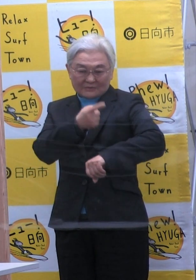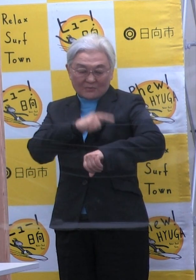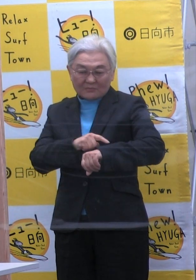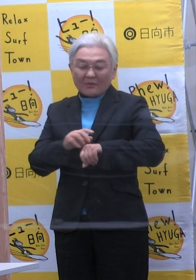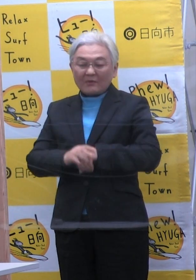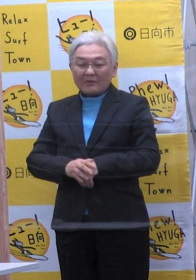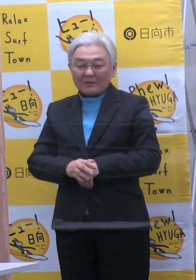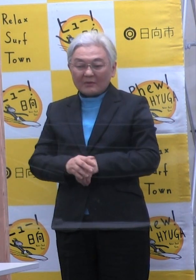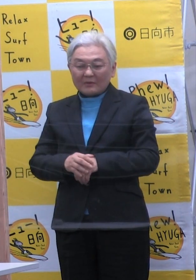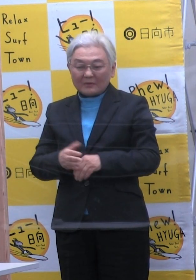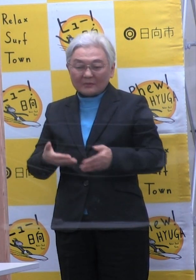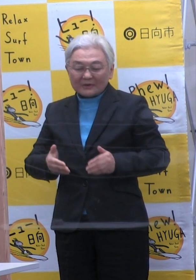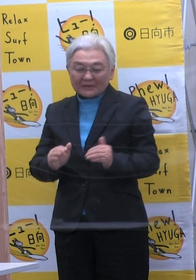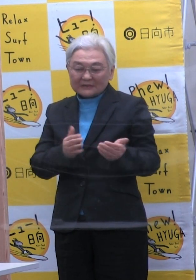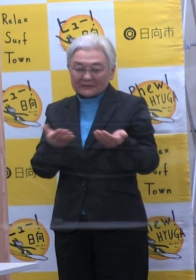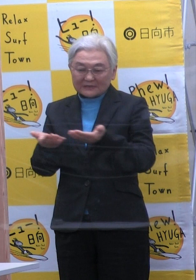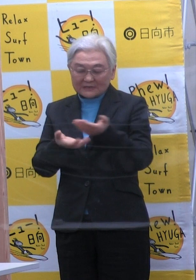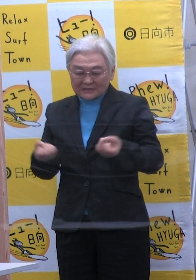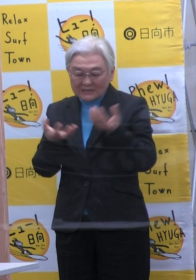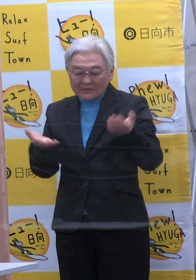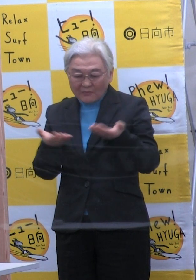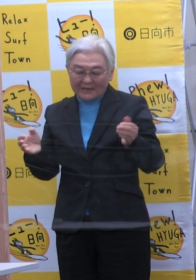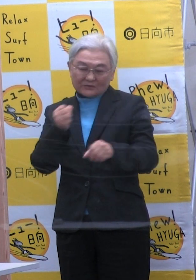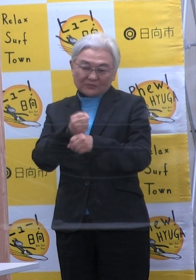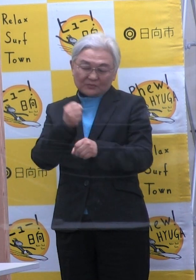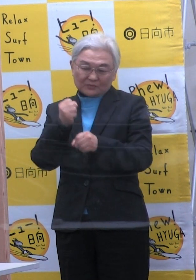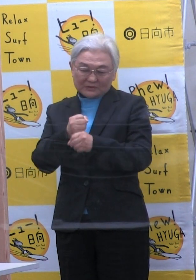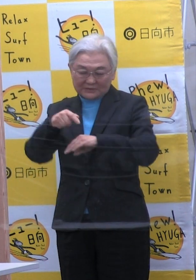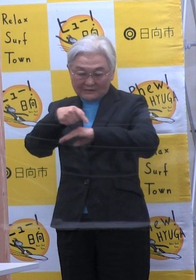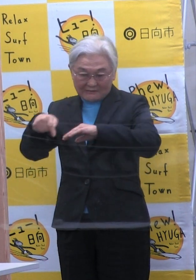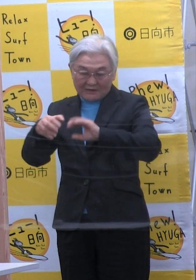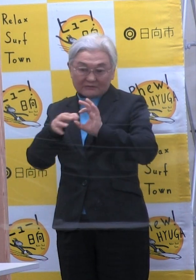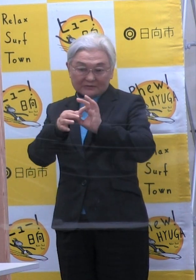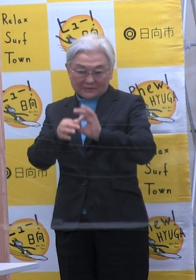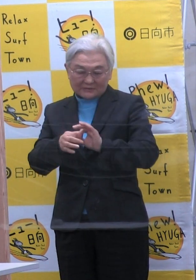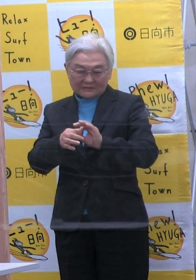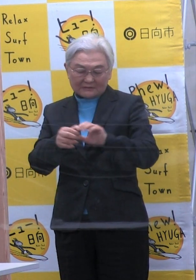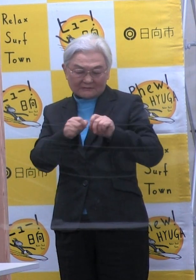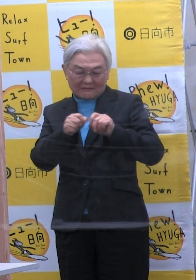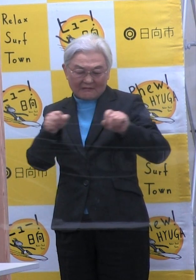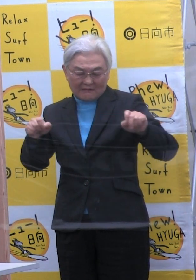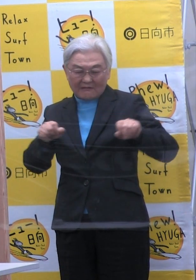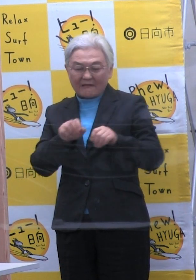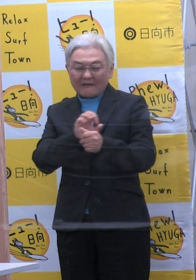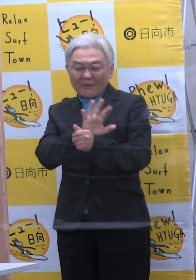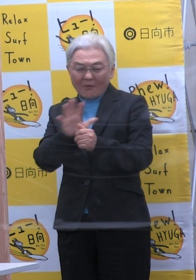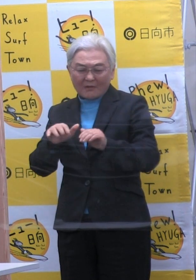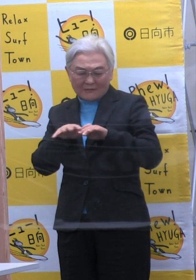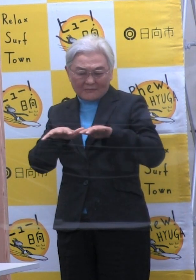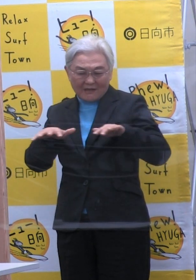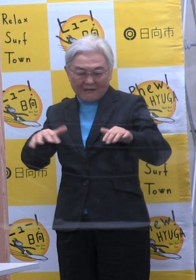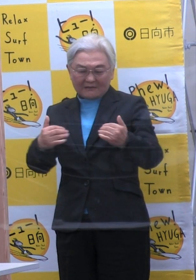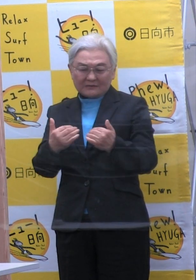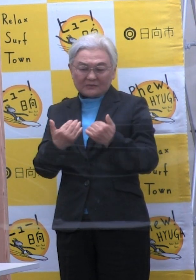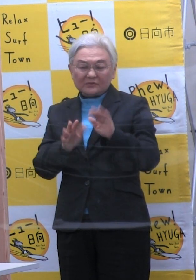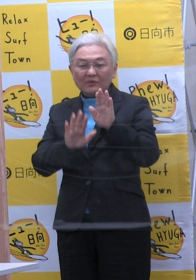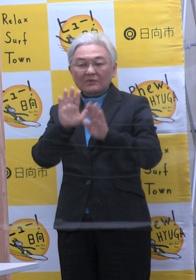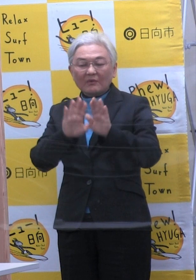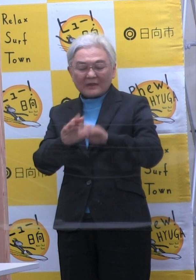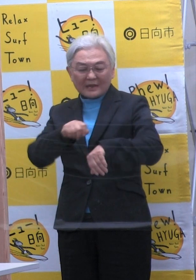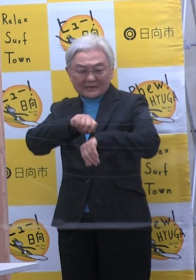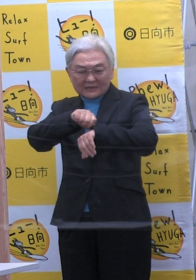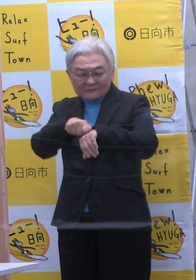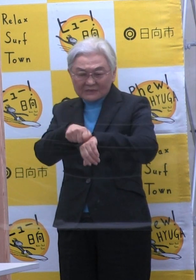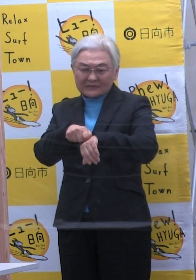づくり戦略についてです。長期化するコロナ禍の影響で厳しい状況に置かれ